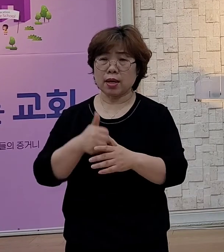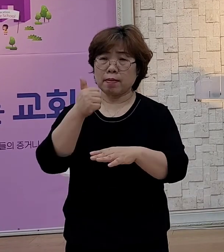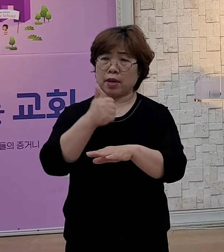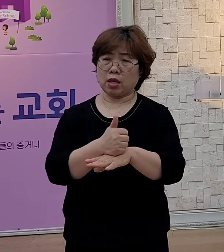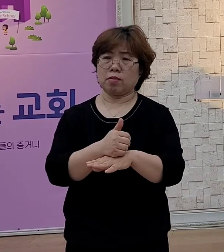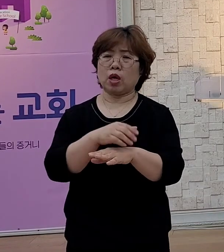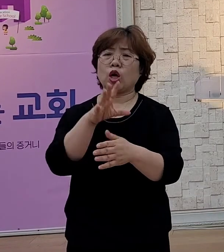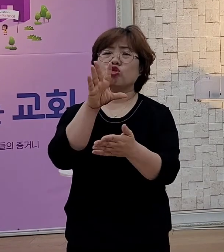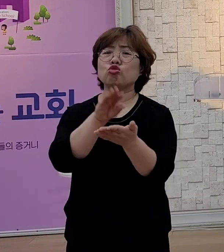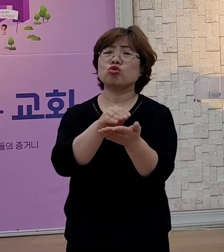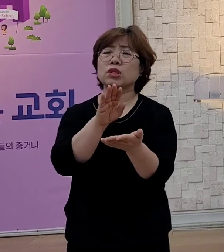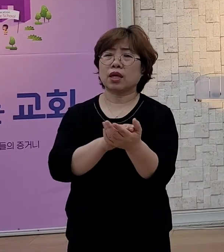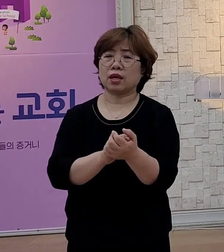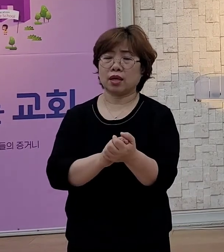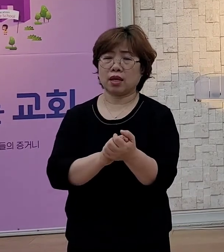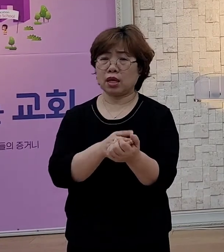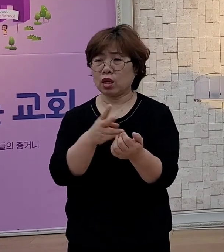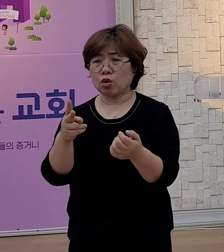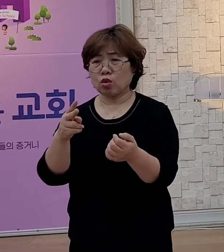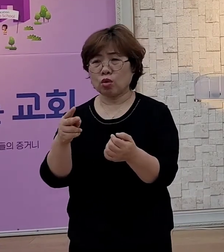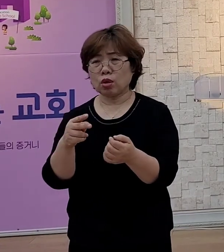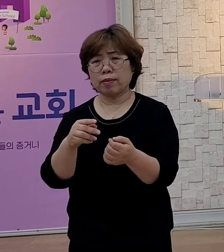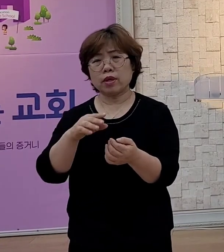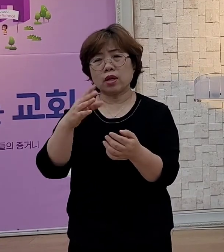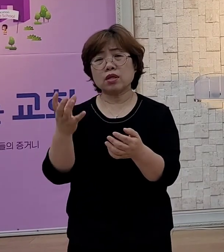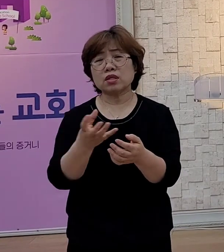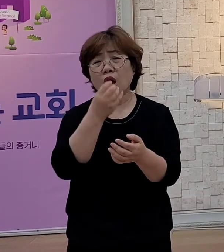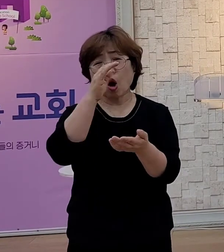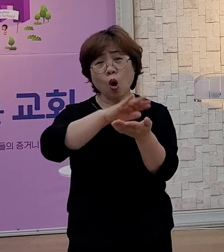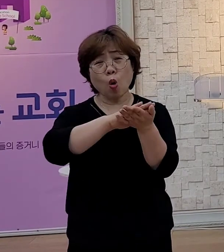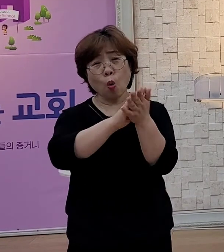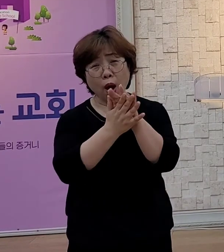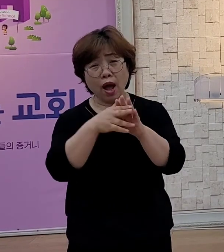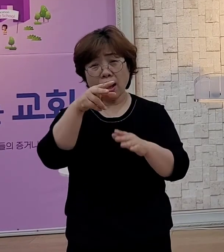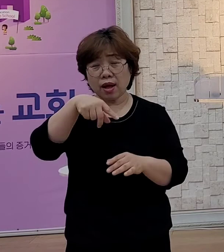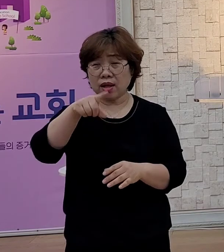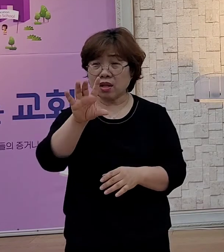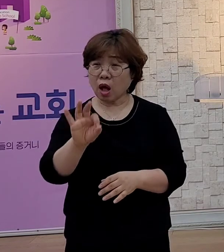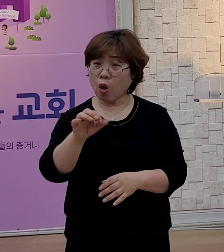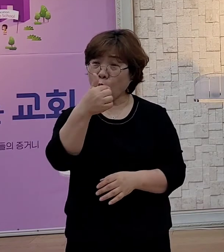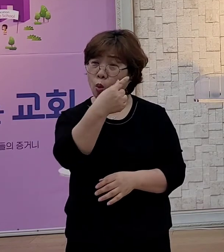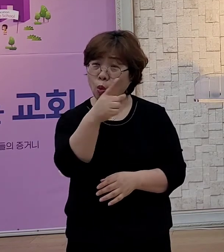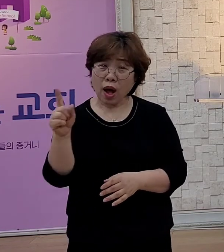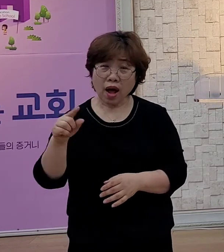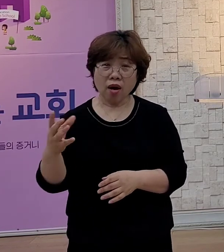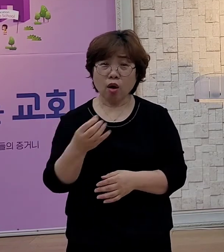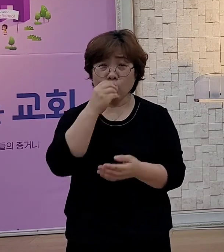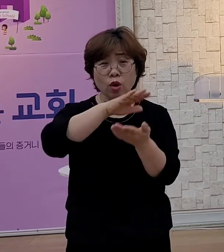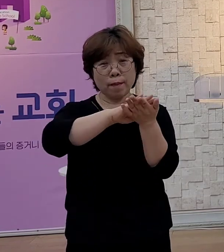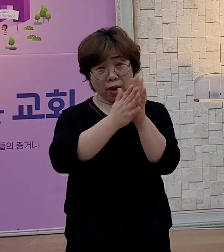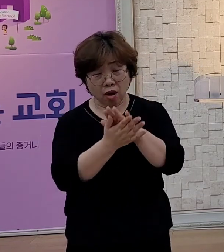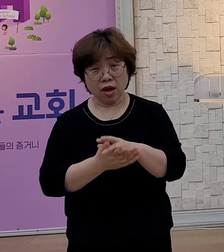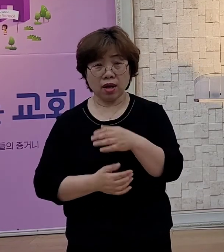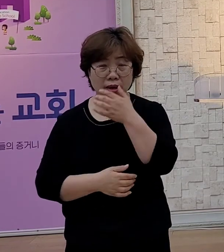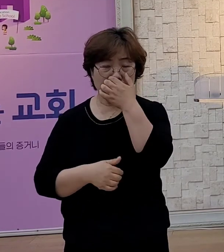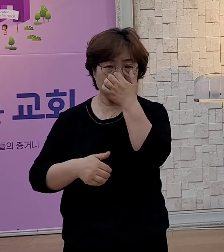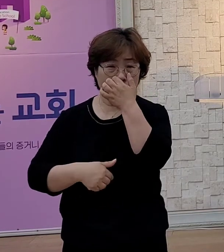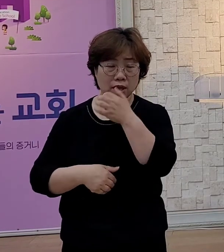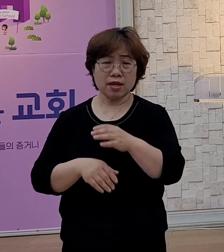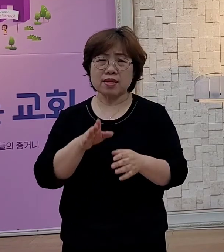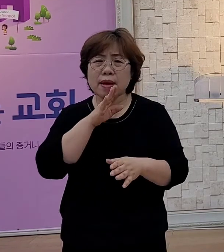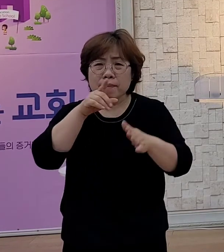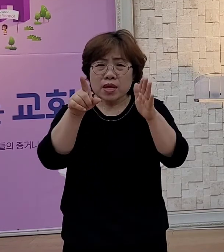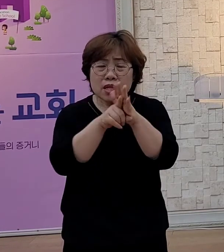과정, 성화라고 그러잖아요. 삶의 변화가 필요하고 진정한 믿음은